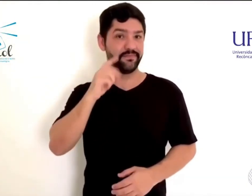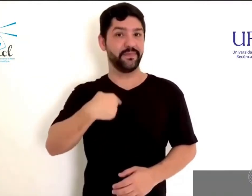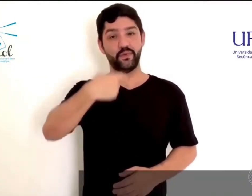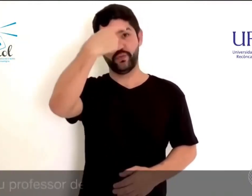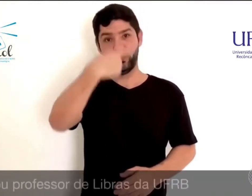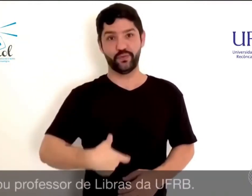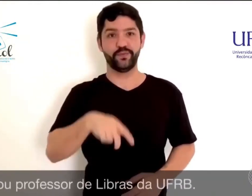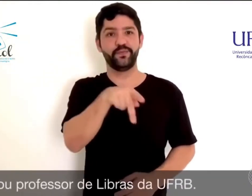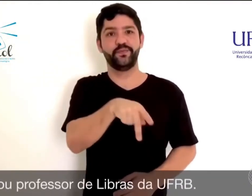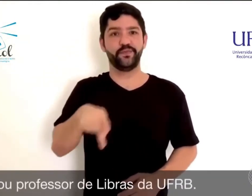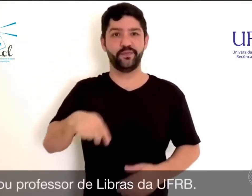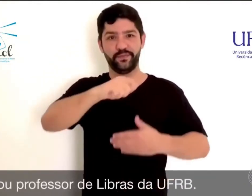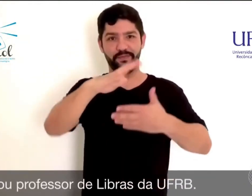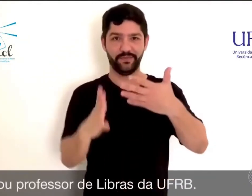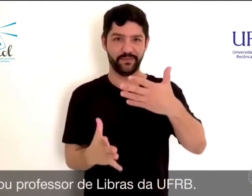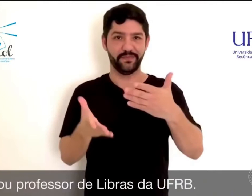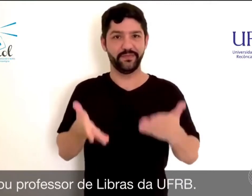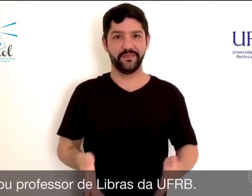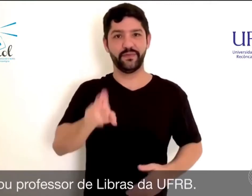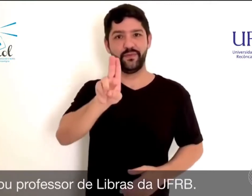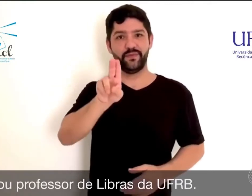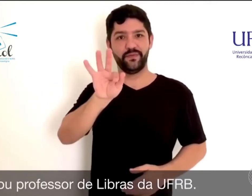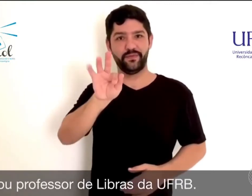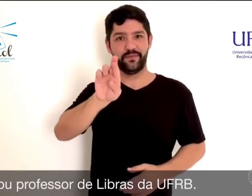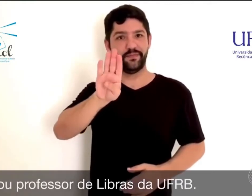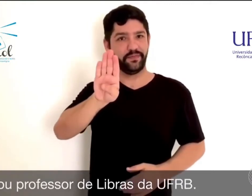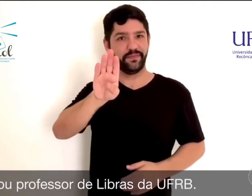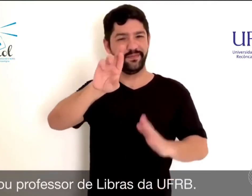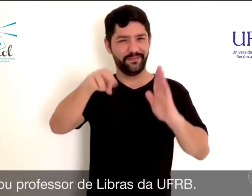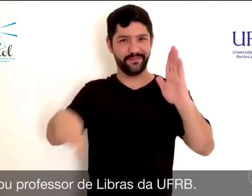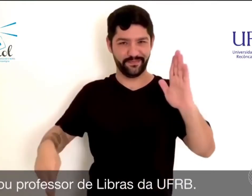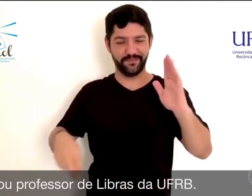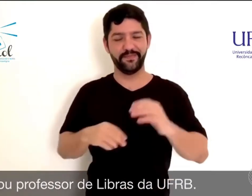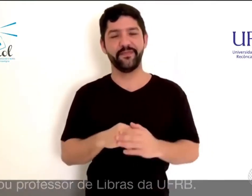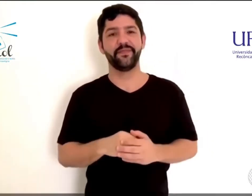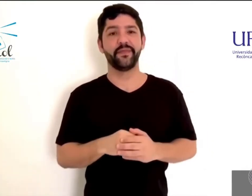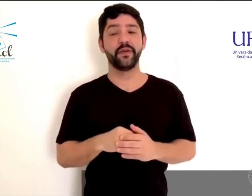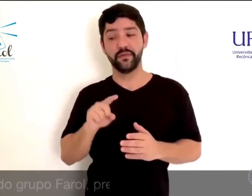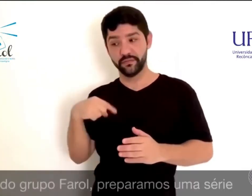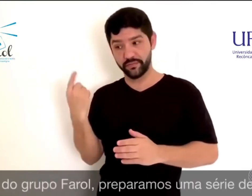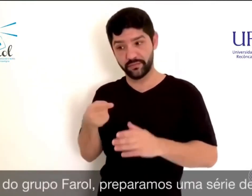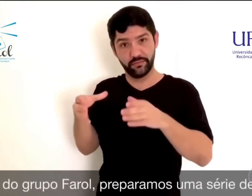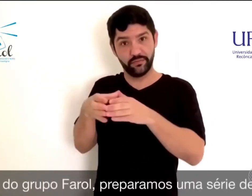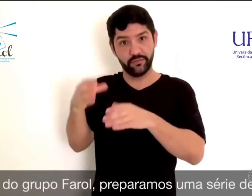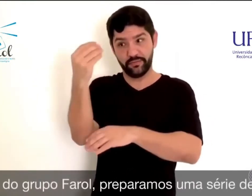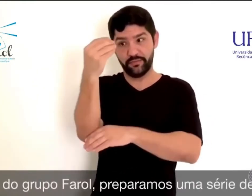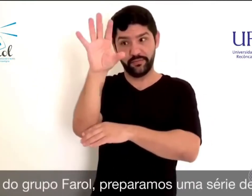tenho cabelo castanho. Eu sou professor de Libras da Universidade Federal do Recôncavo da Bahia. Nós,